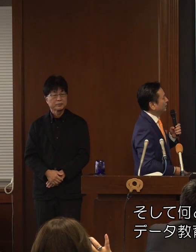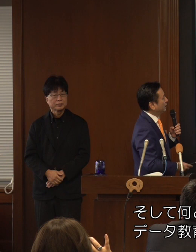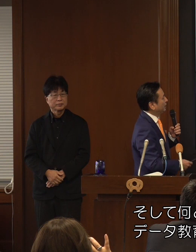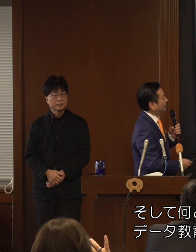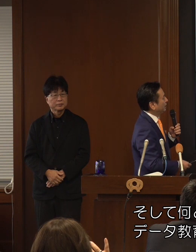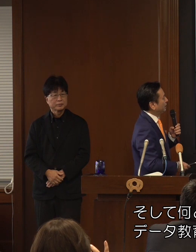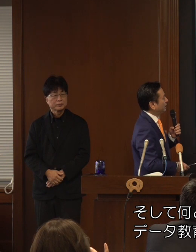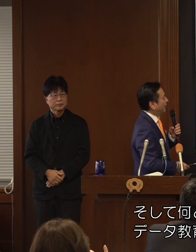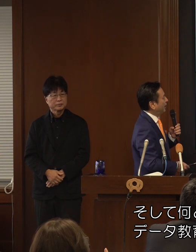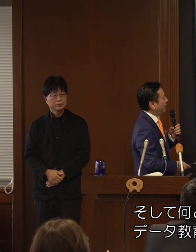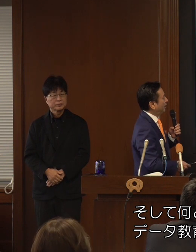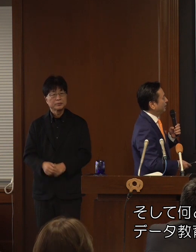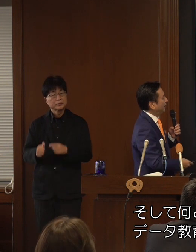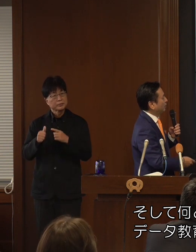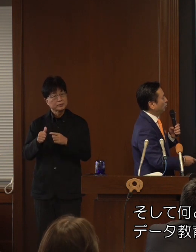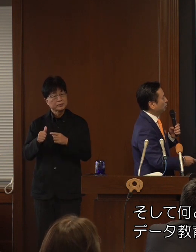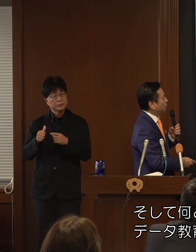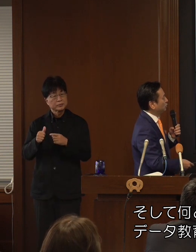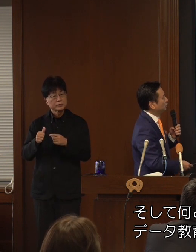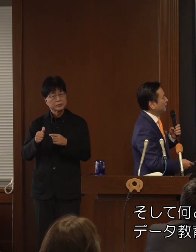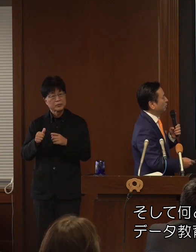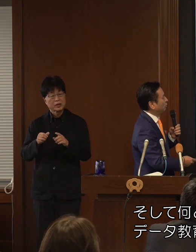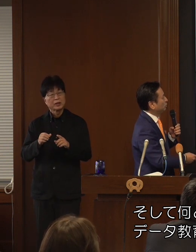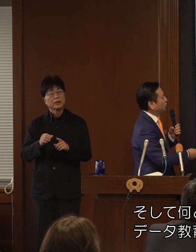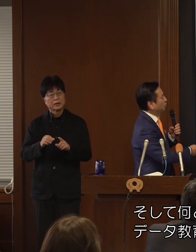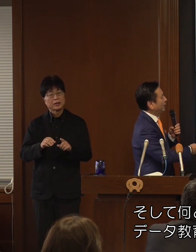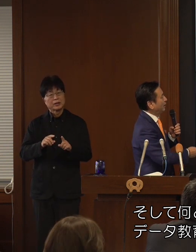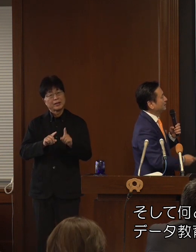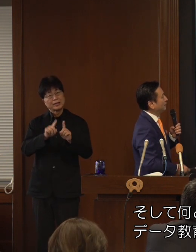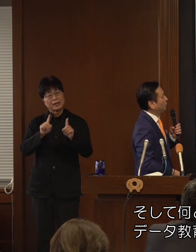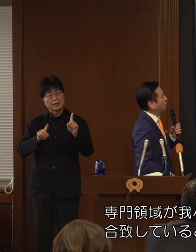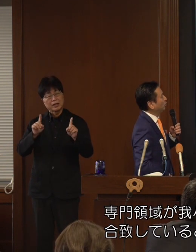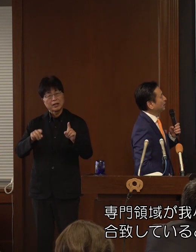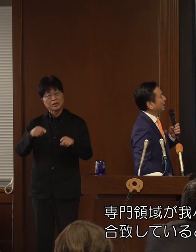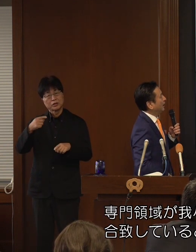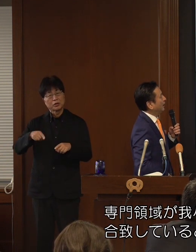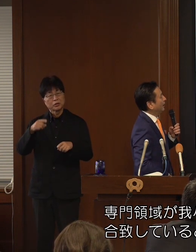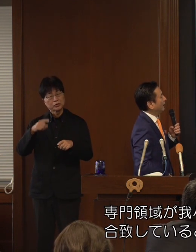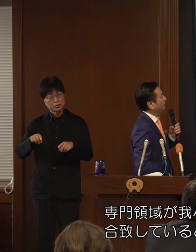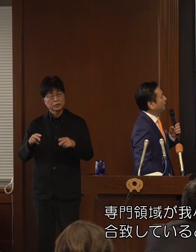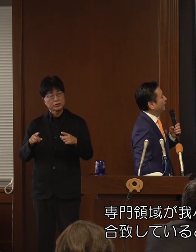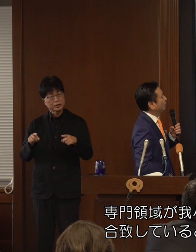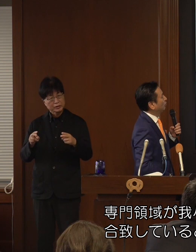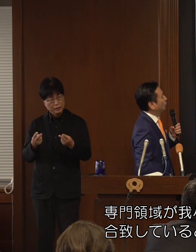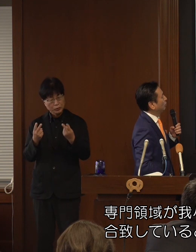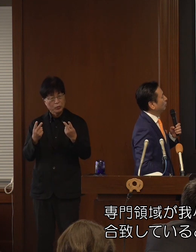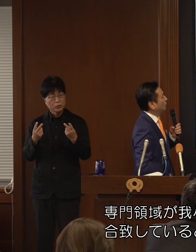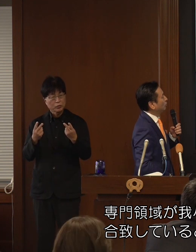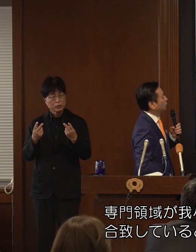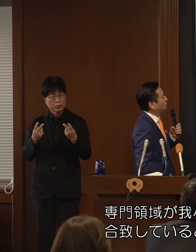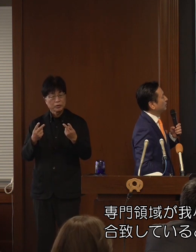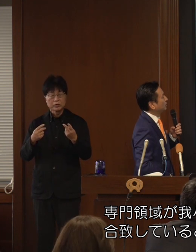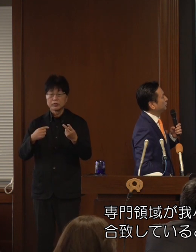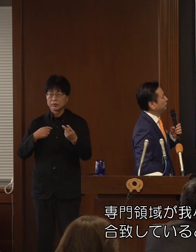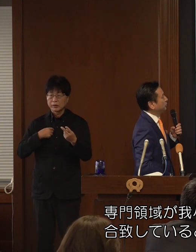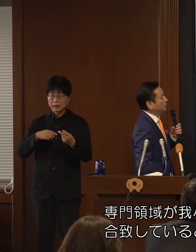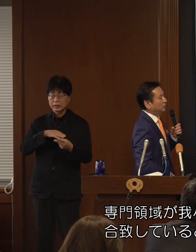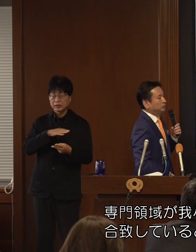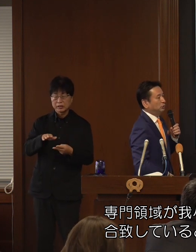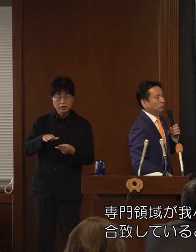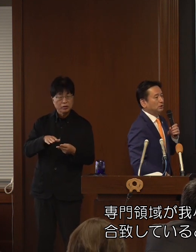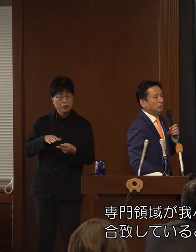まさに経営データ教育の重要性ということで、専門領域が我々の行おうとし